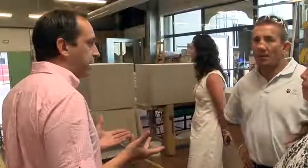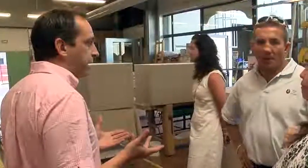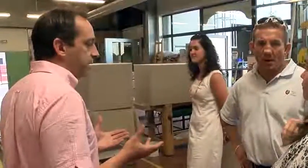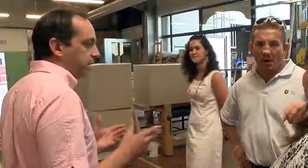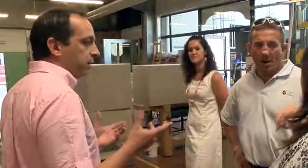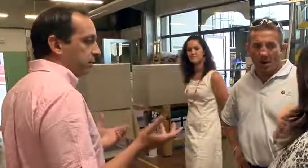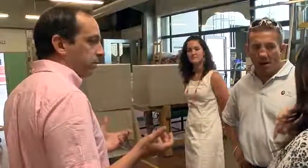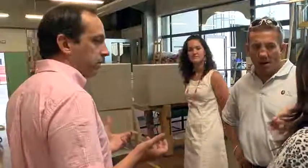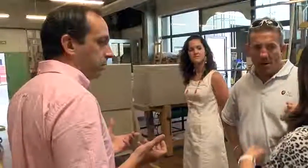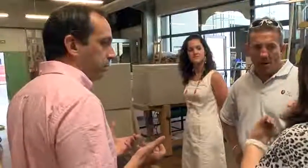travail, c'est